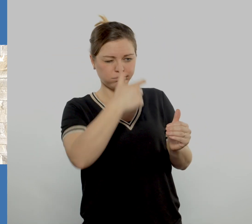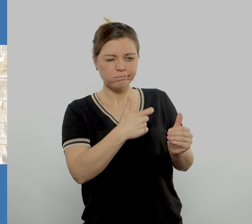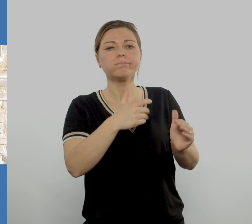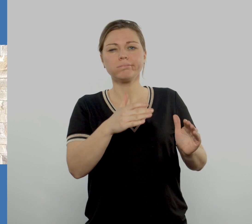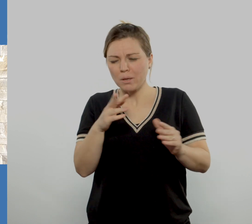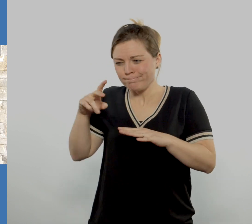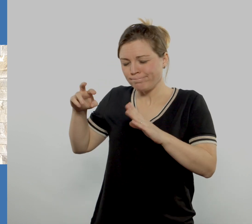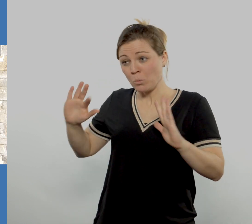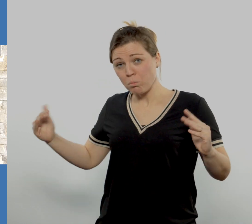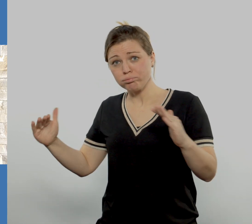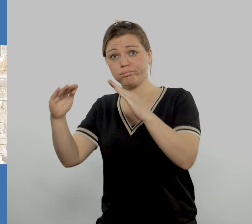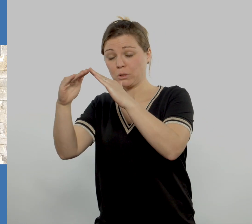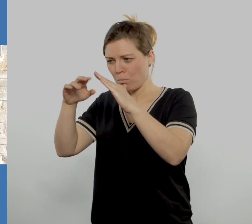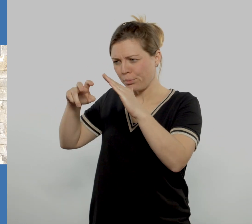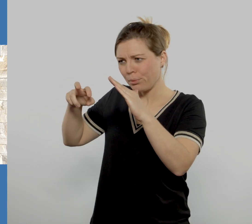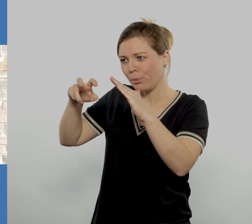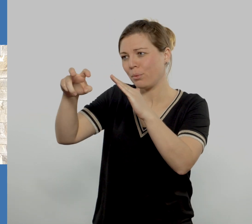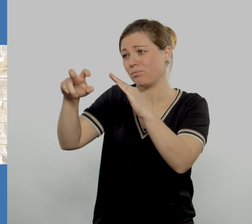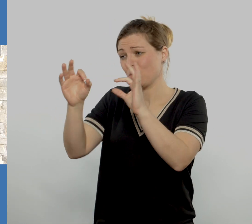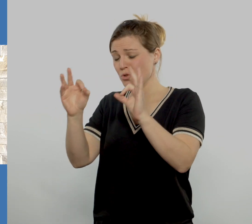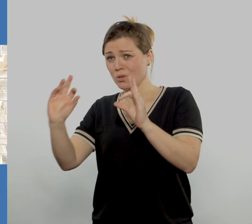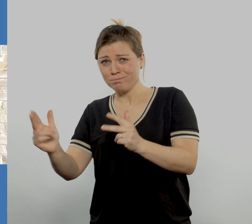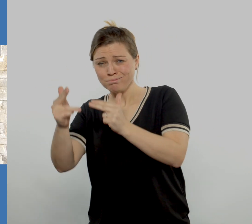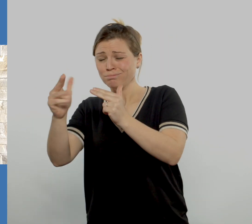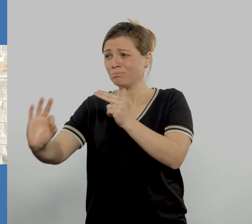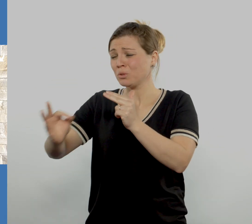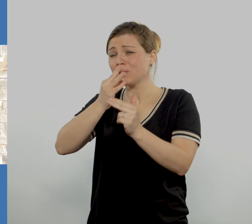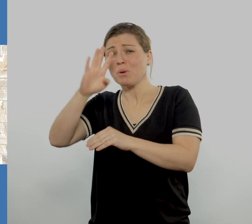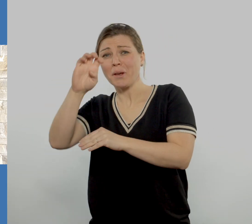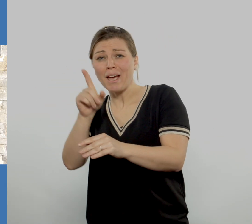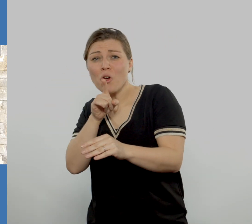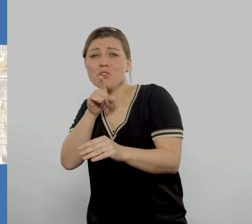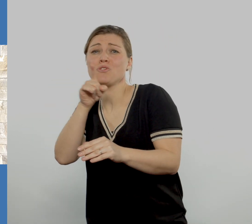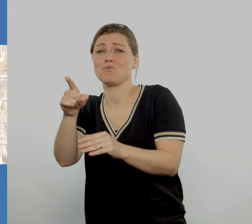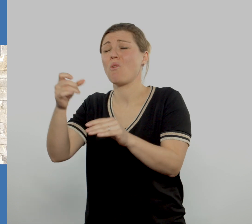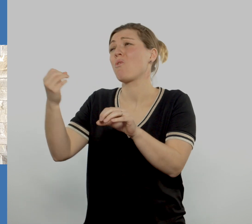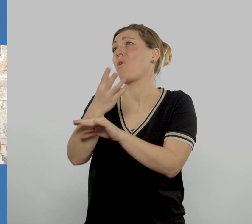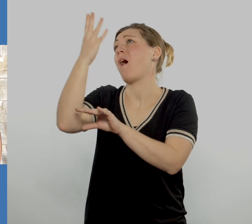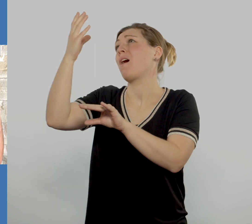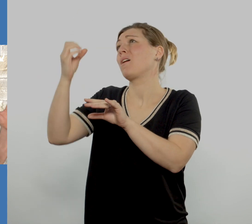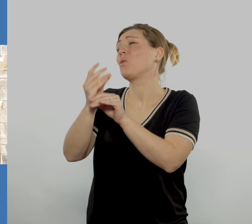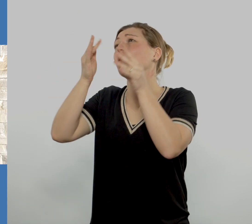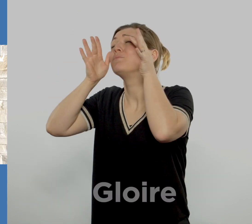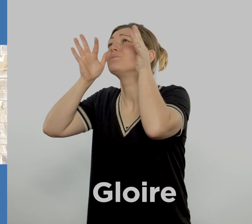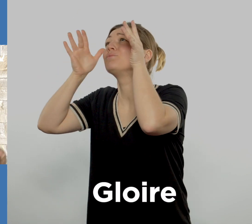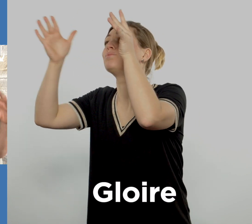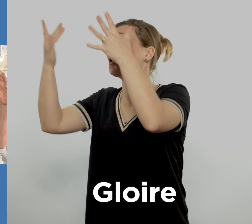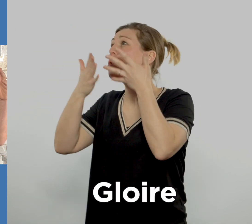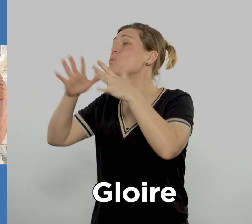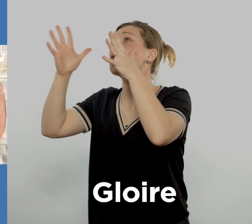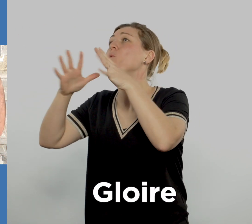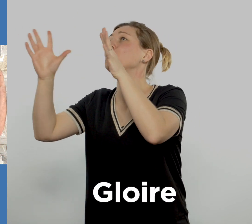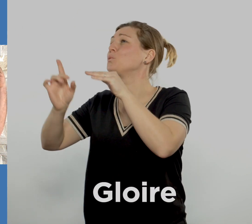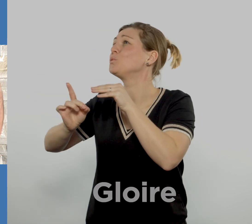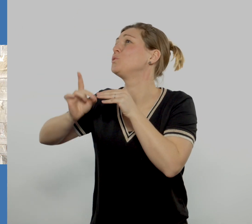cette montagne et il va passer un temps juste glorieux dans la présence de Dieu. Pendant 40 jours, il va prendre un temps, il va louer, adorer Dieu. Il va